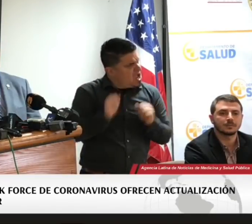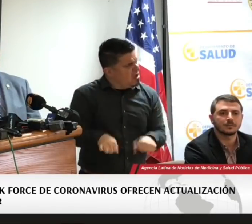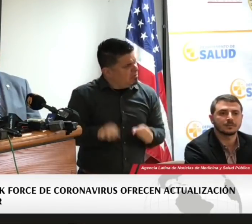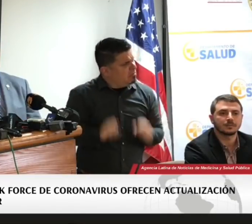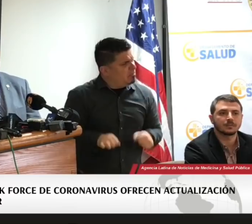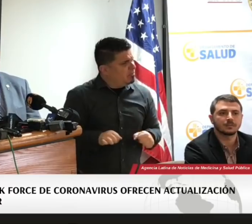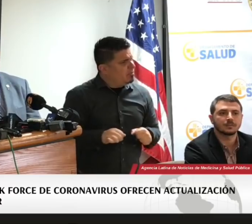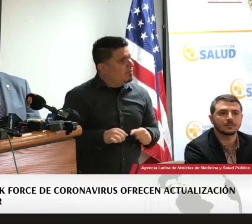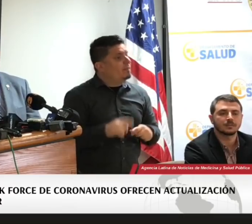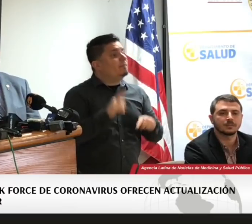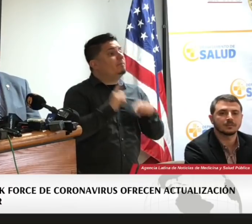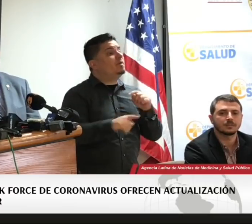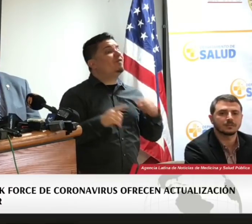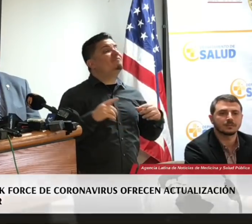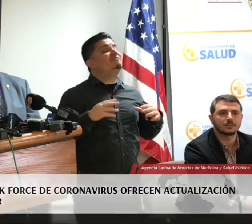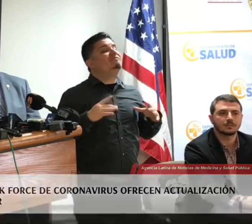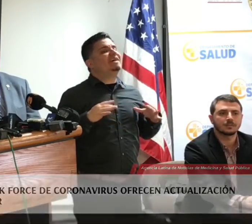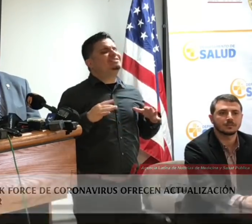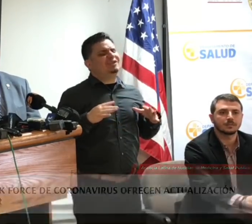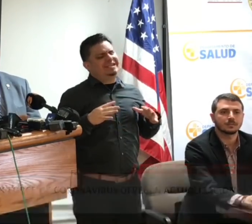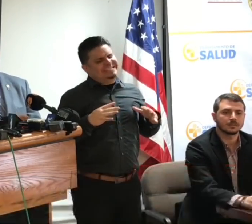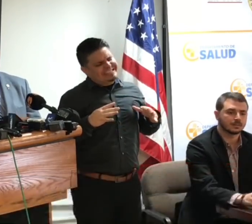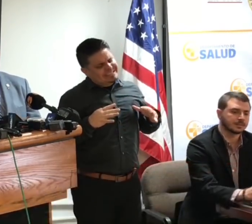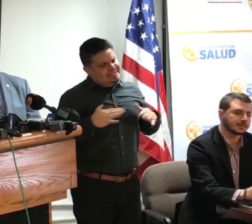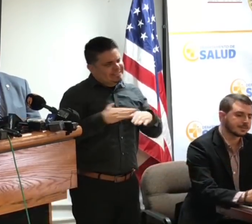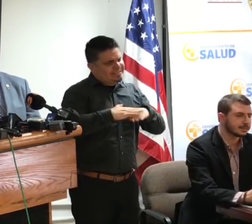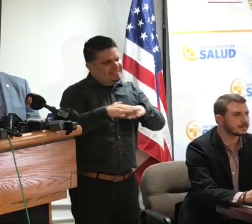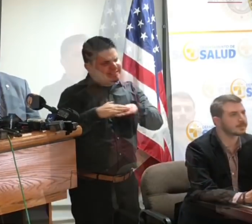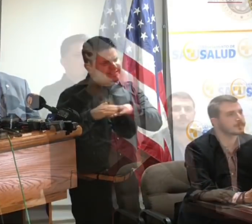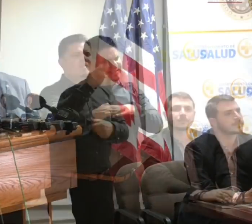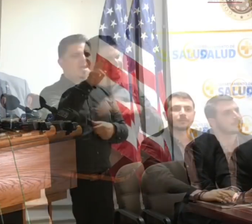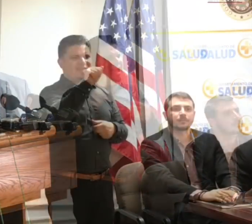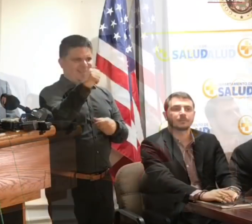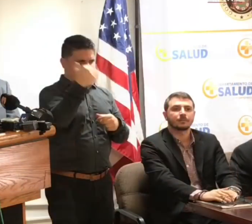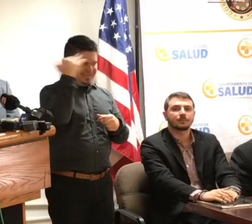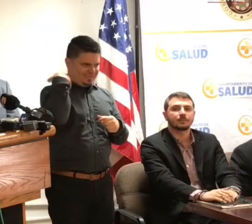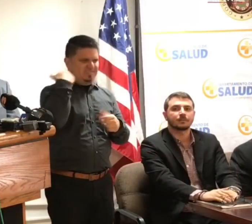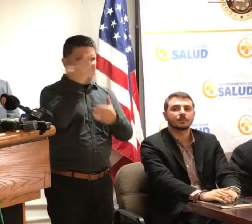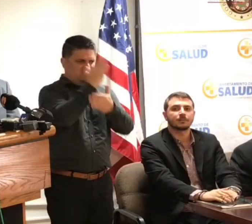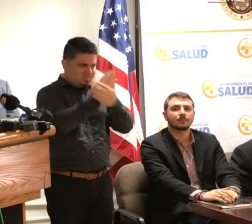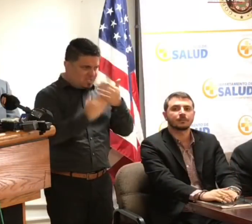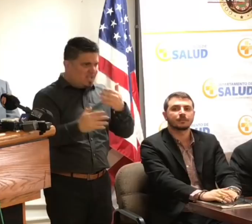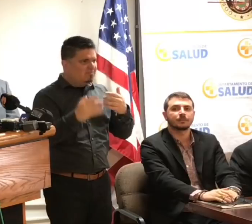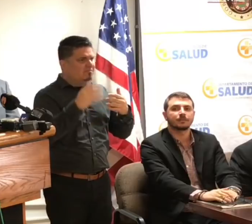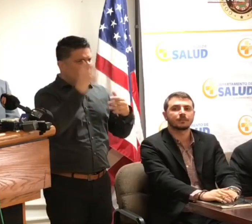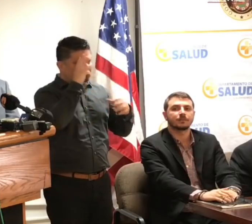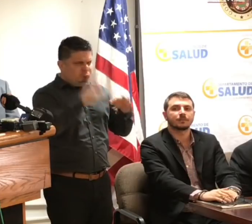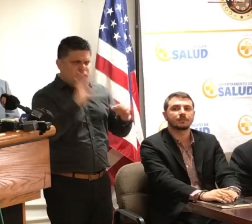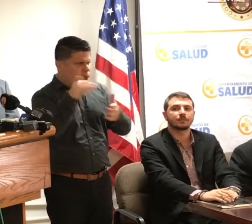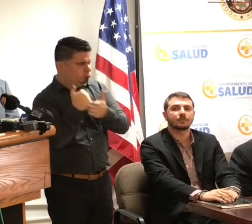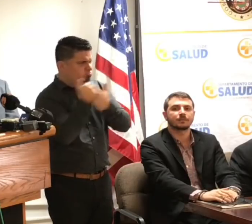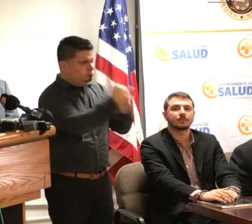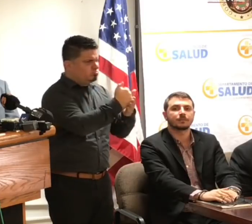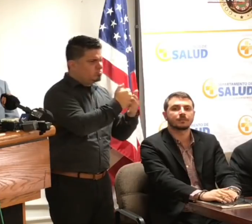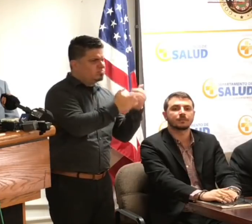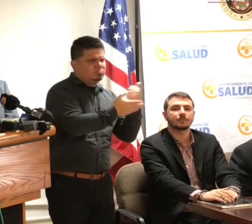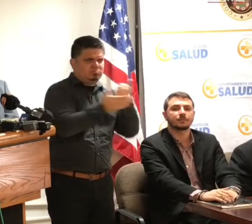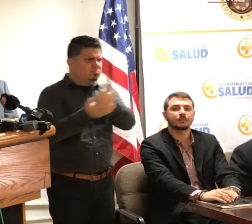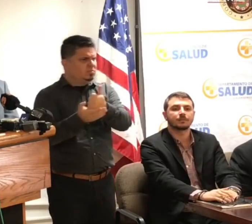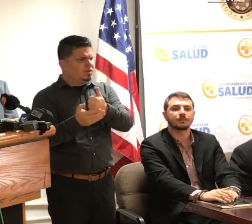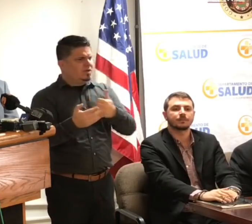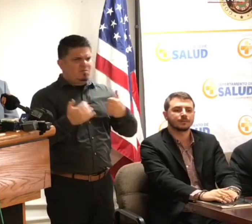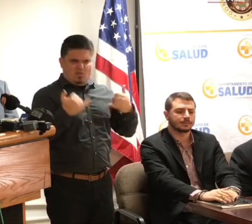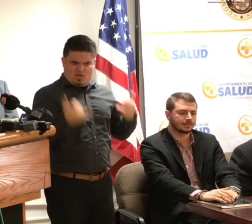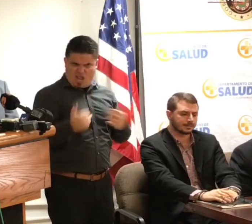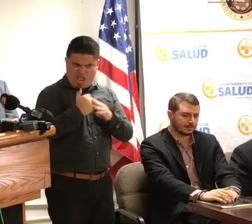pues esas personas, hasta que no tengamos esas facilidades de la Guardia Nacional, pues podría ser la ayuda para estos pequeños